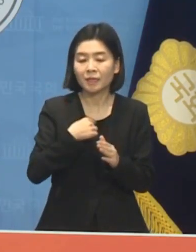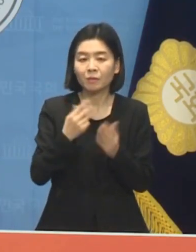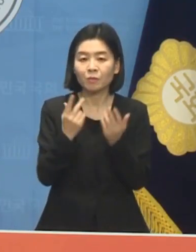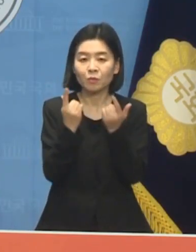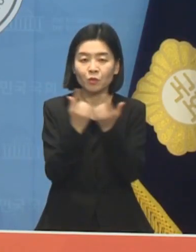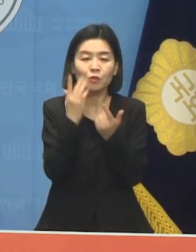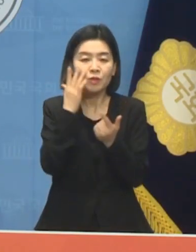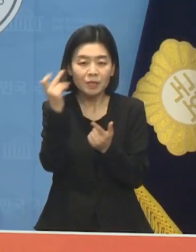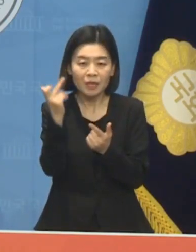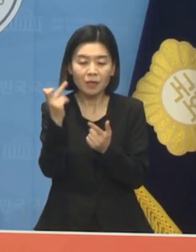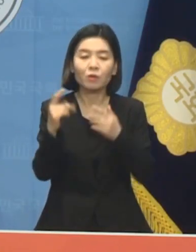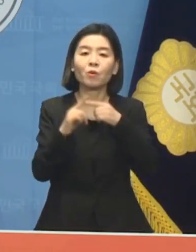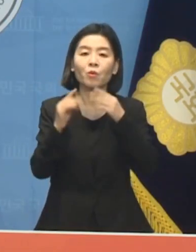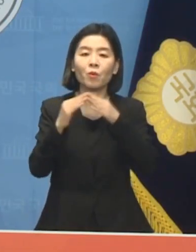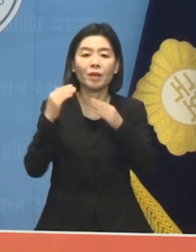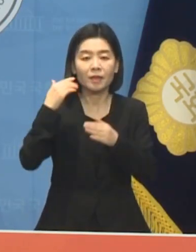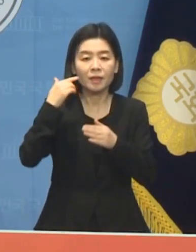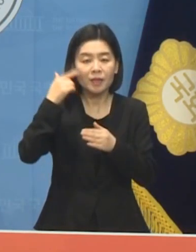옥재부 목사입니다.